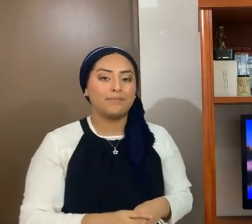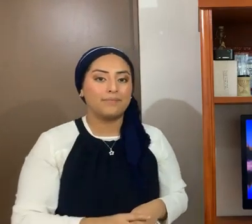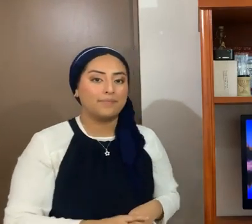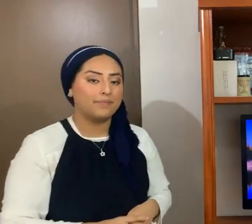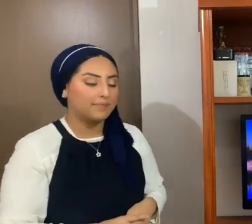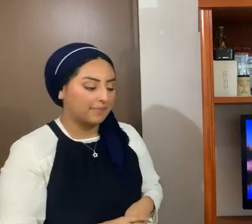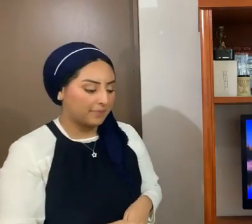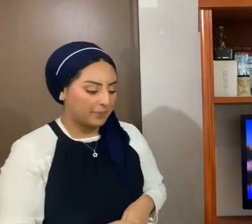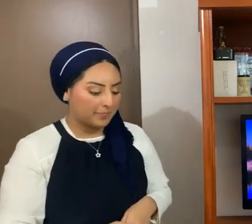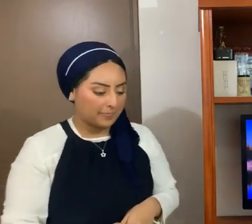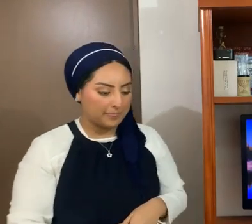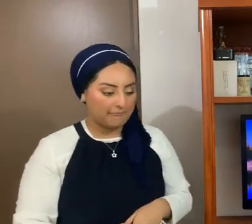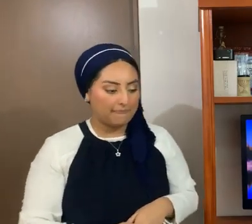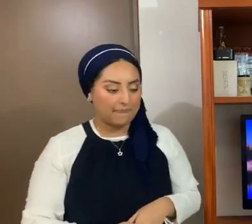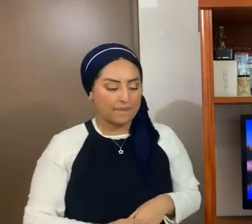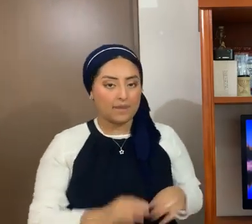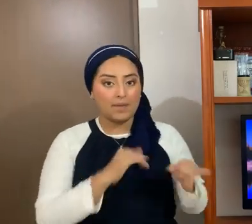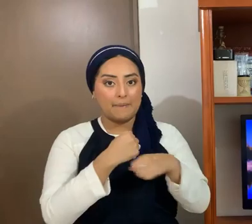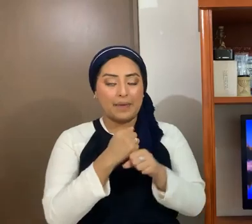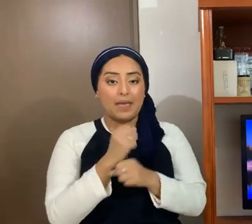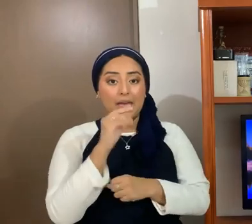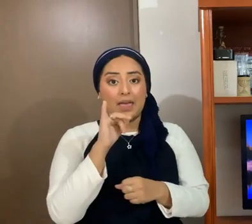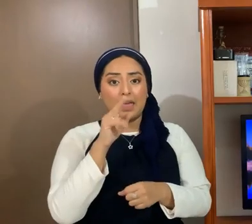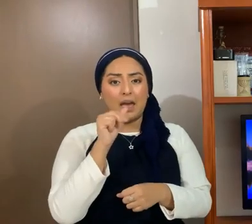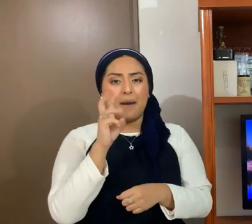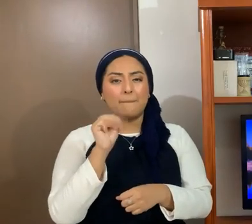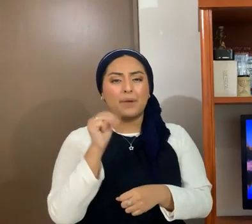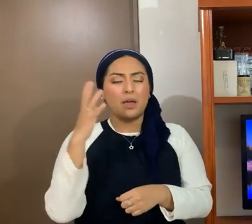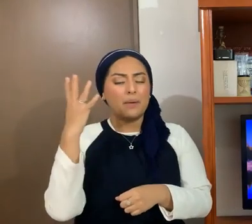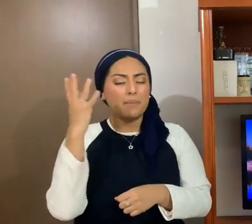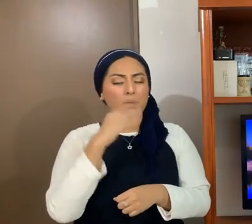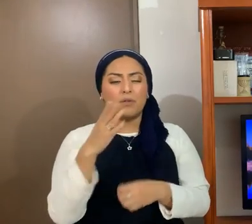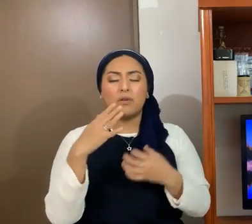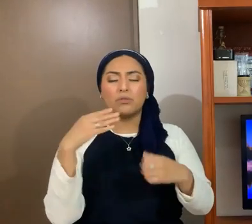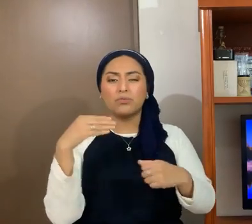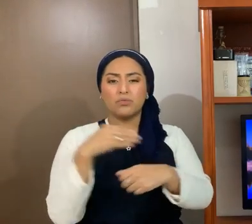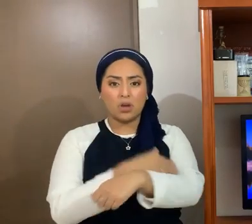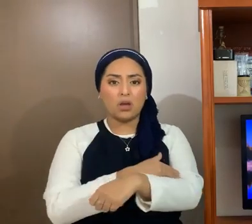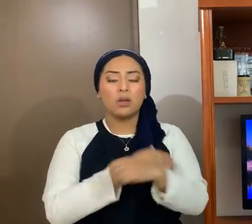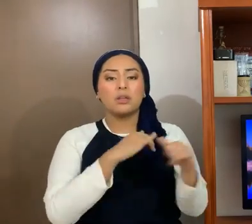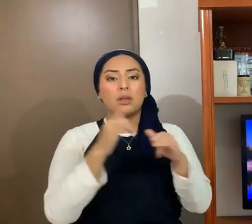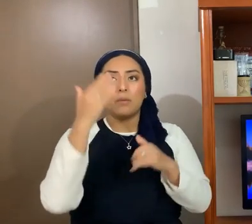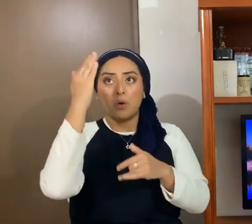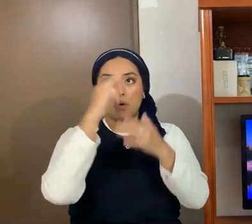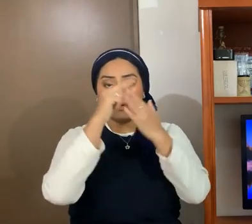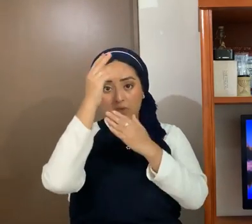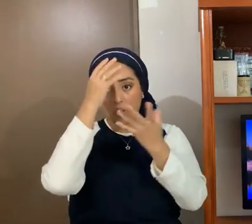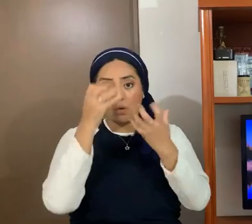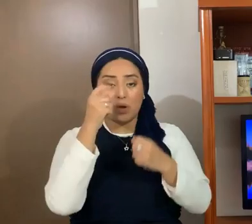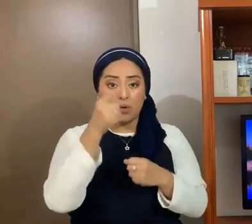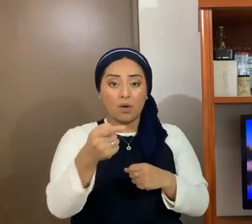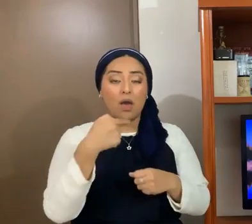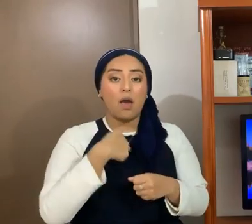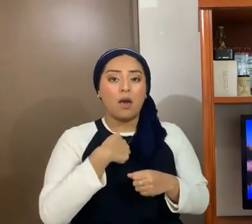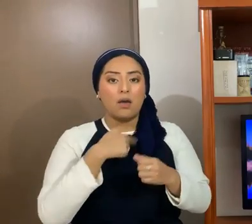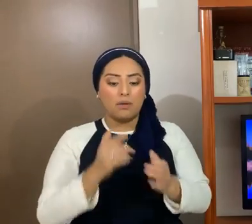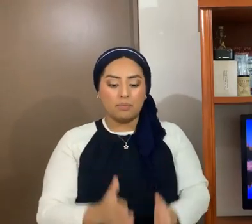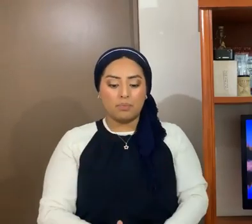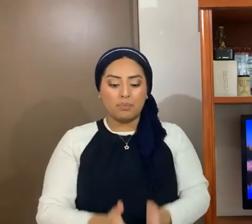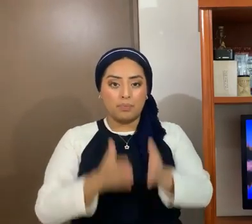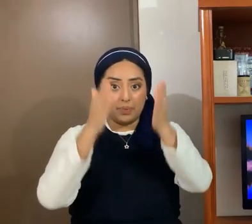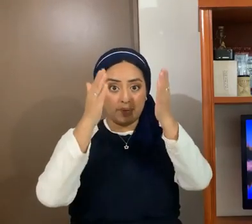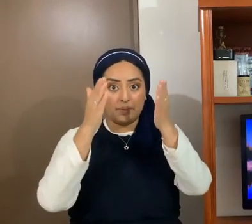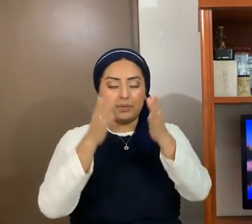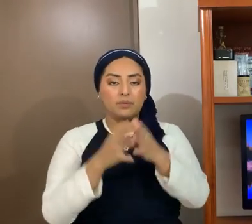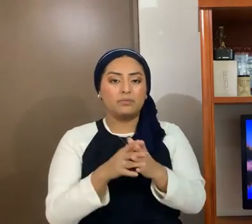columnas que hizo Hiram eran hermosas y eran fuertes, así el Eterno quiere que tú y yo seamos columnas,